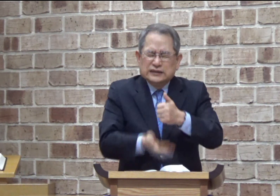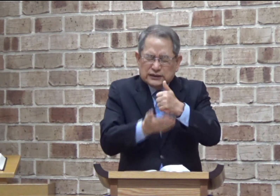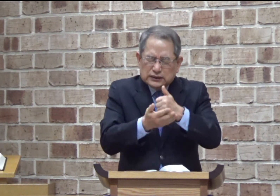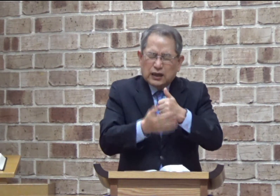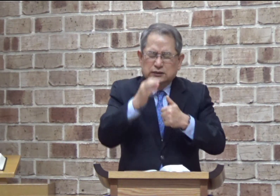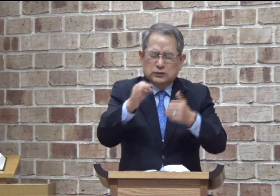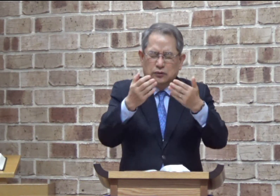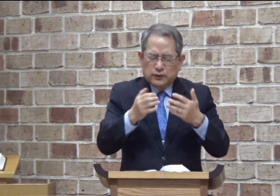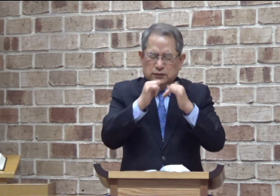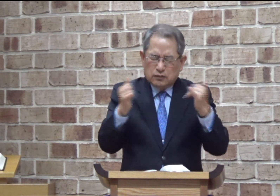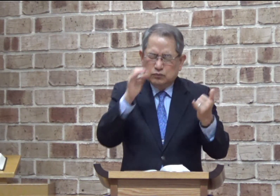변화되어